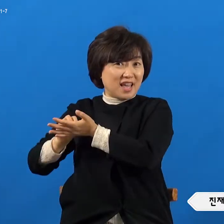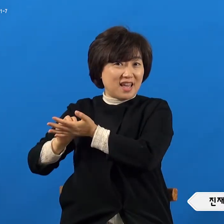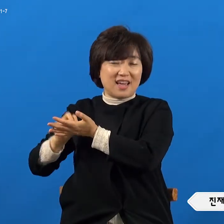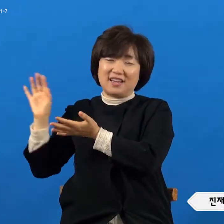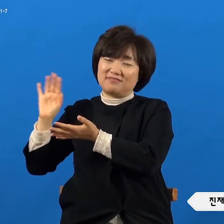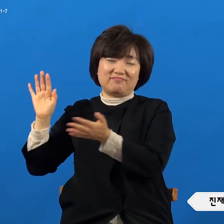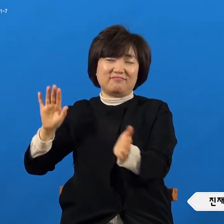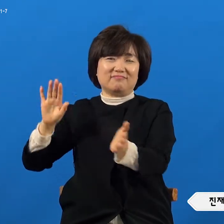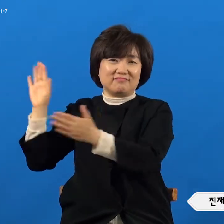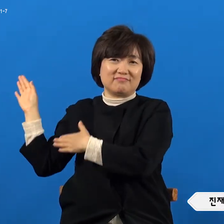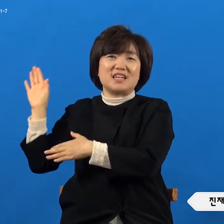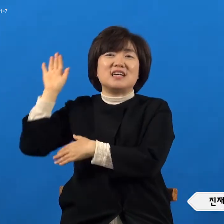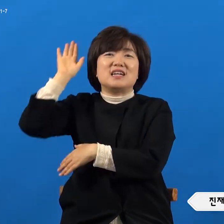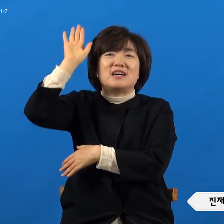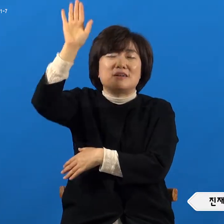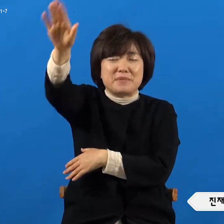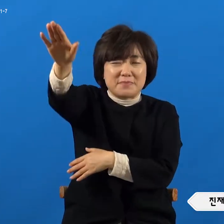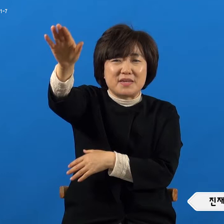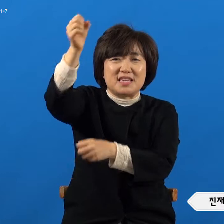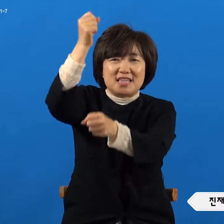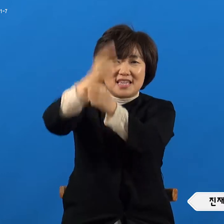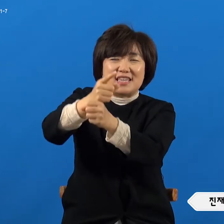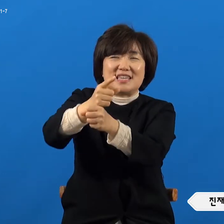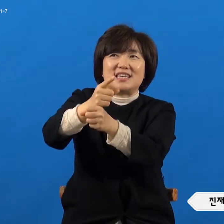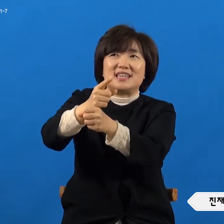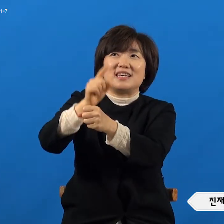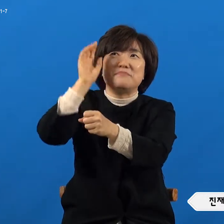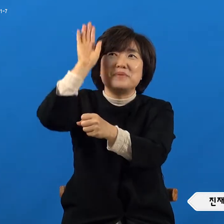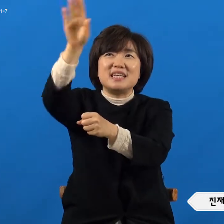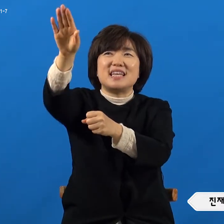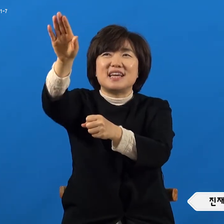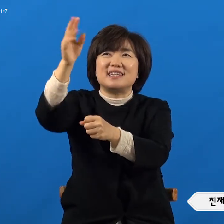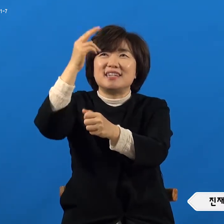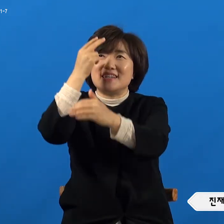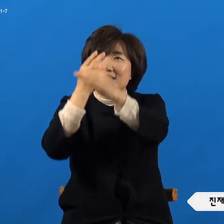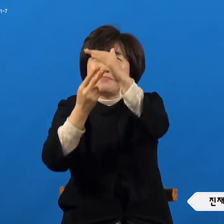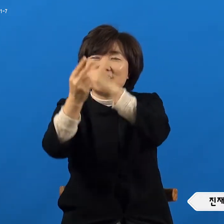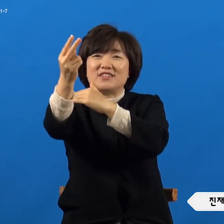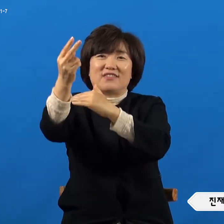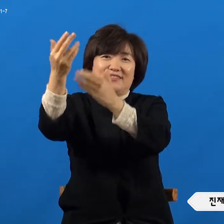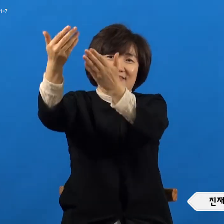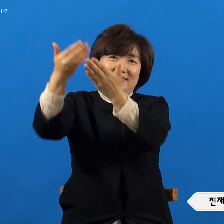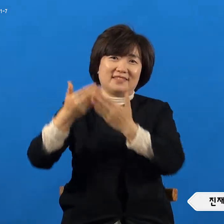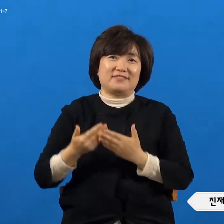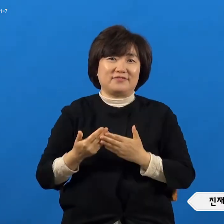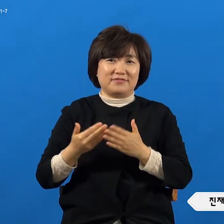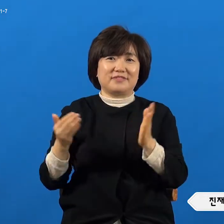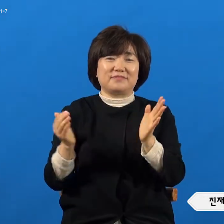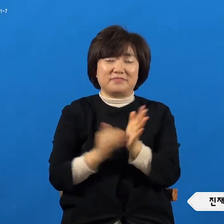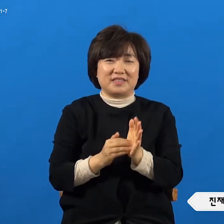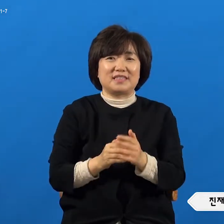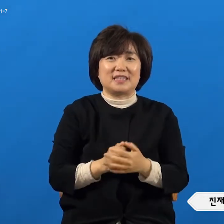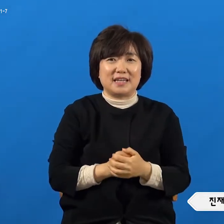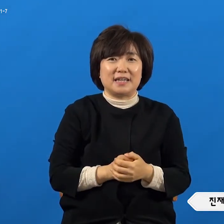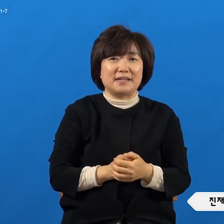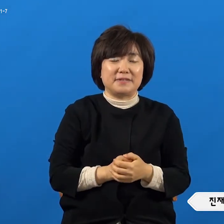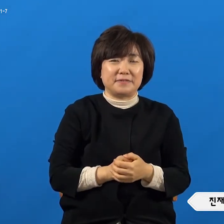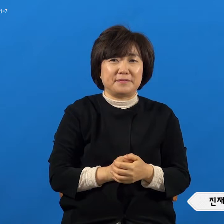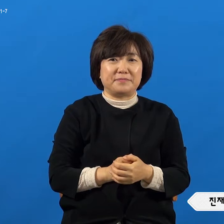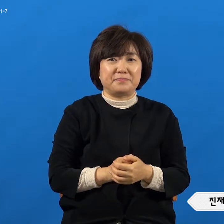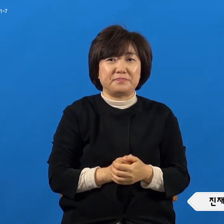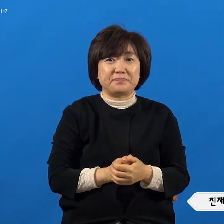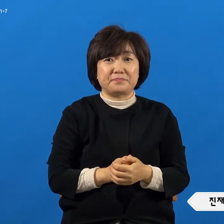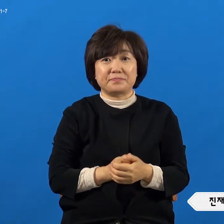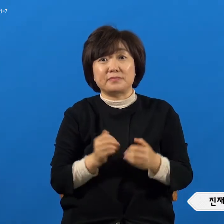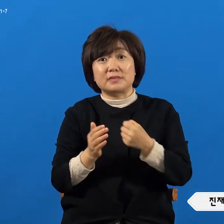이미 약속하신 하나님의 미래를 향한 미래에 대한 비전을 성경은 설명합니다.